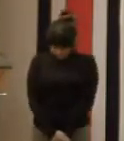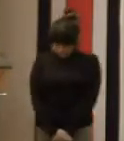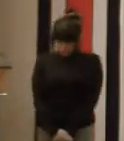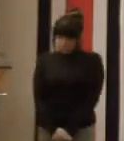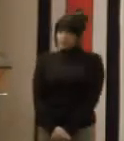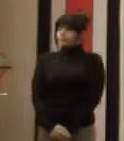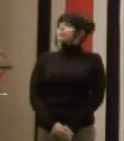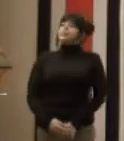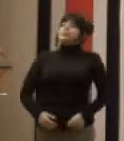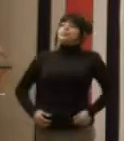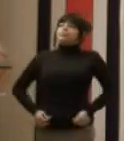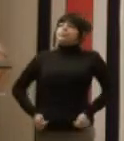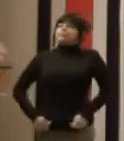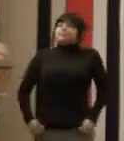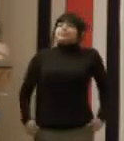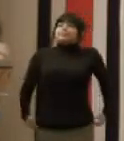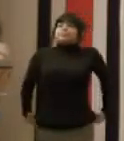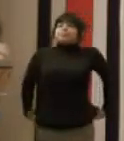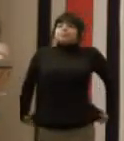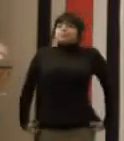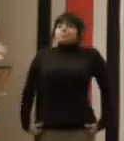Listo.